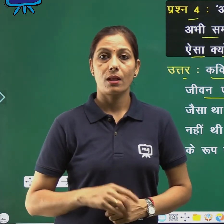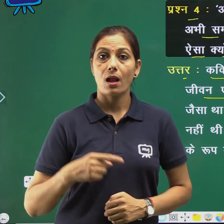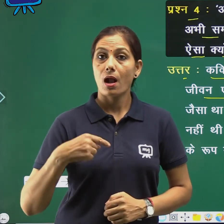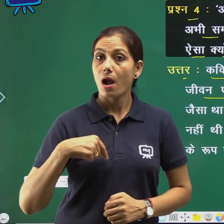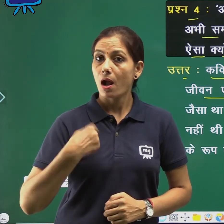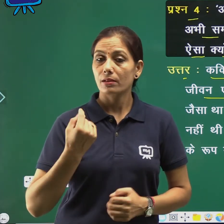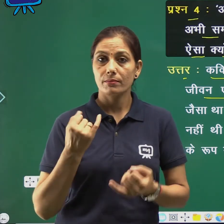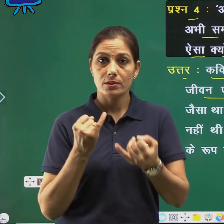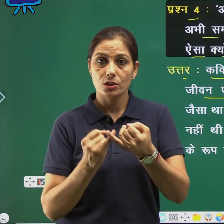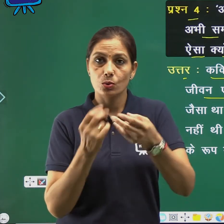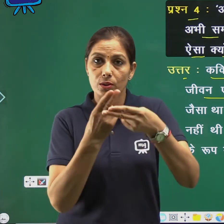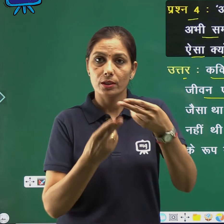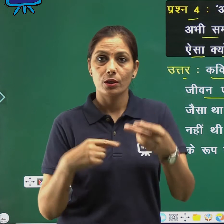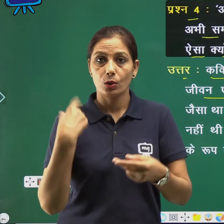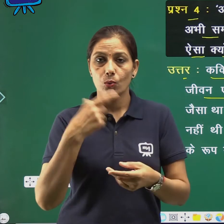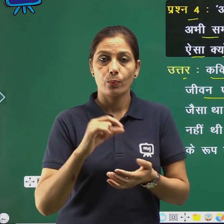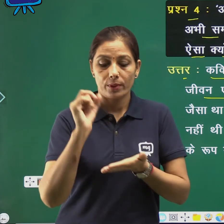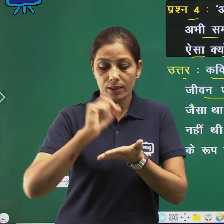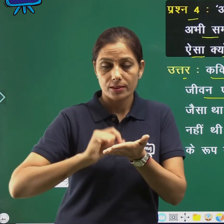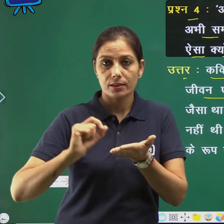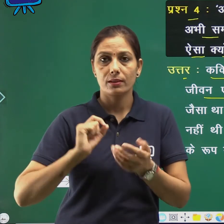आत्मकथा के रूप में लिख सके,